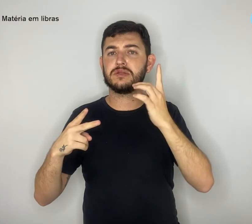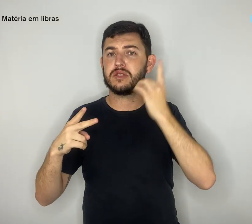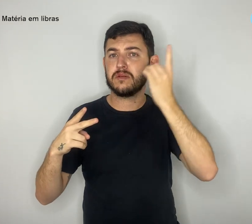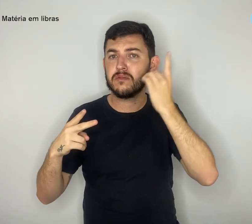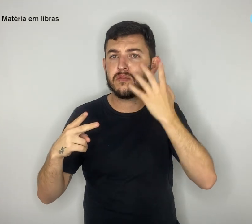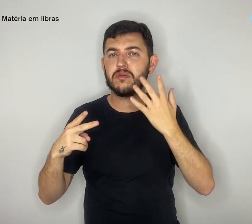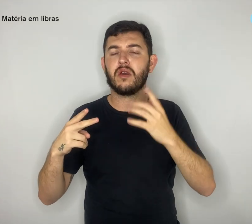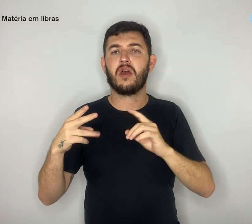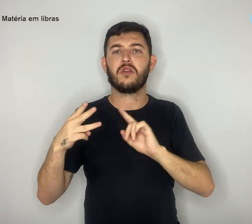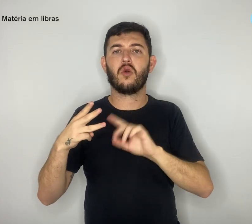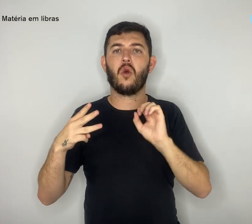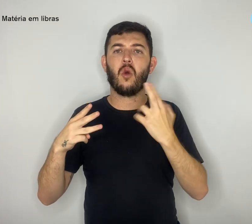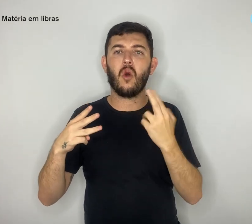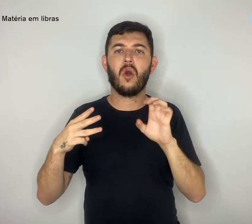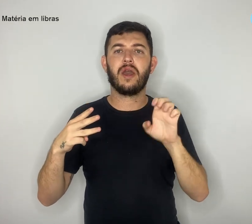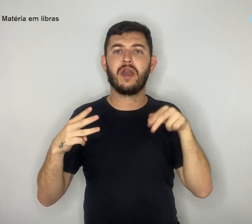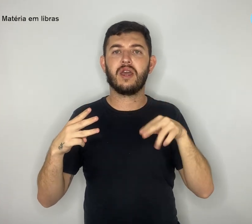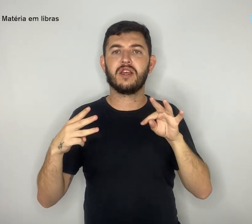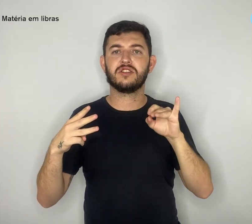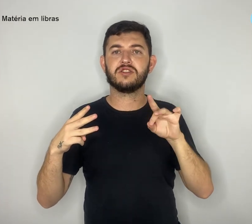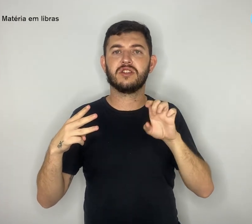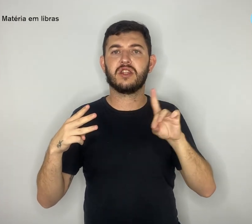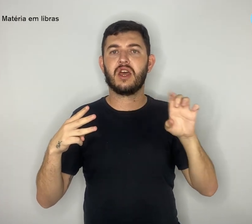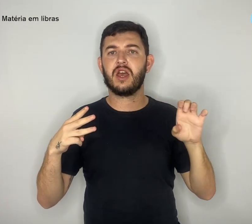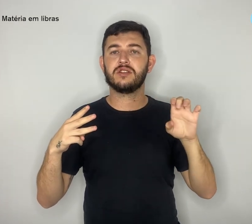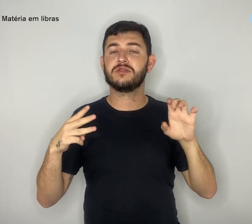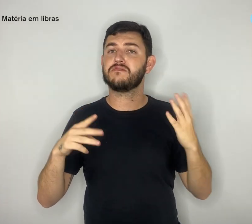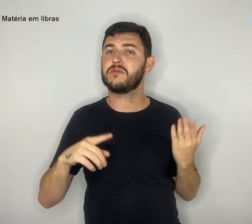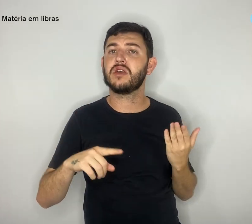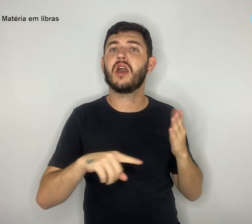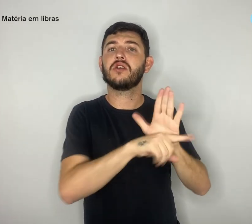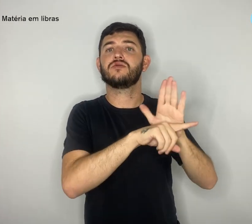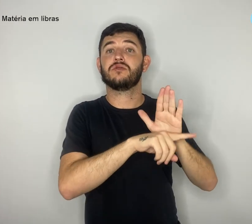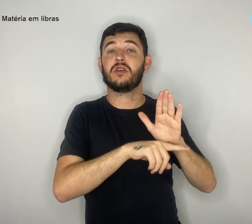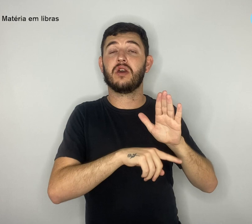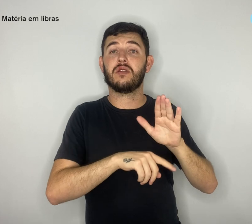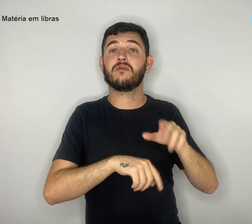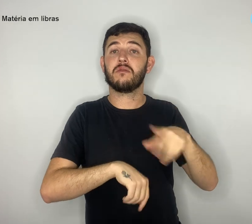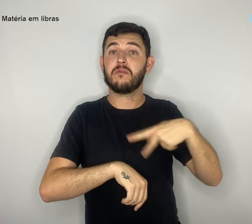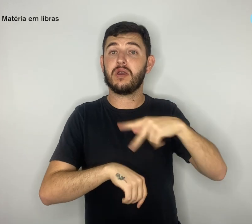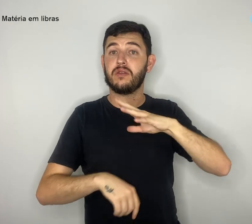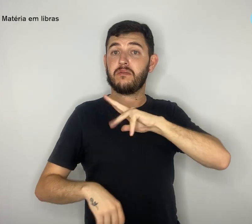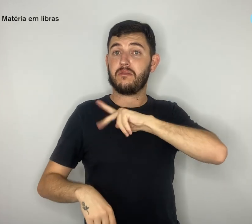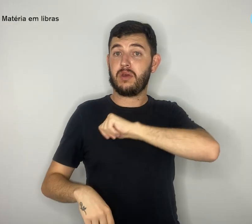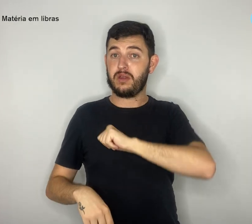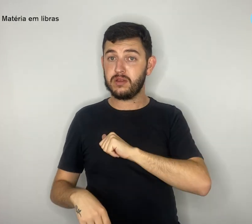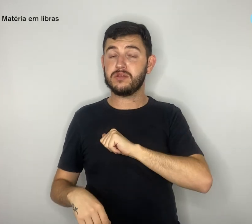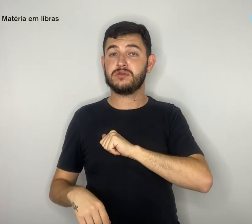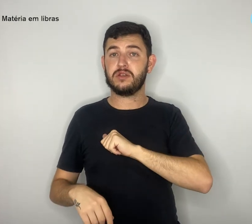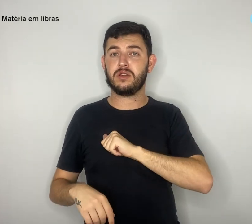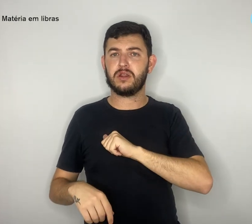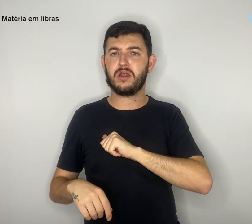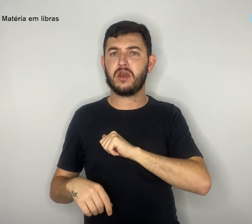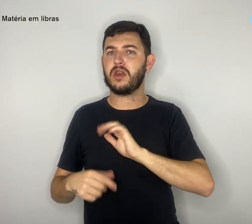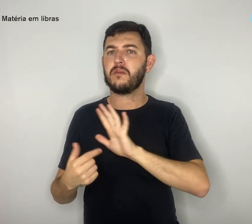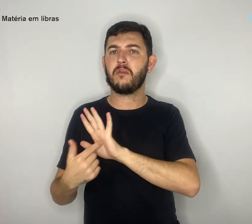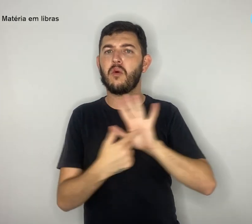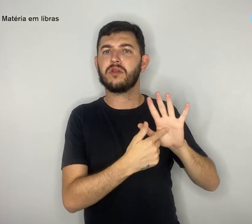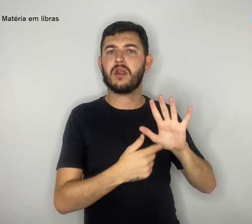prestaram solidariedade à Palestina nos últimos dias. Indicaram parlamentares do PT,